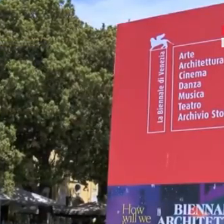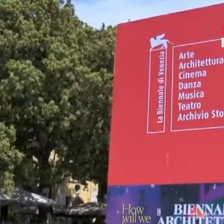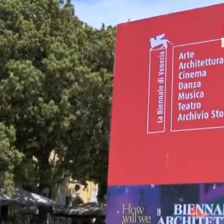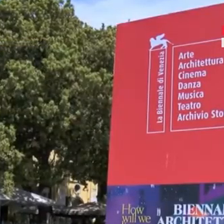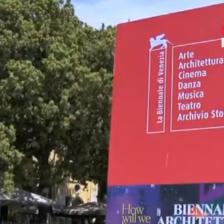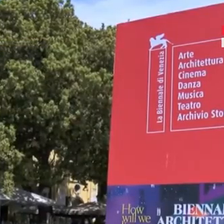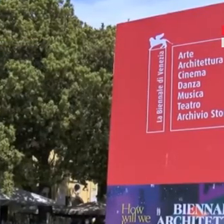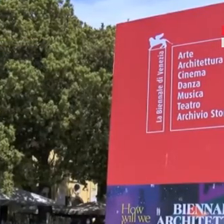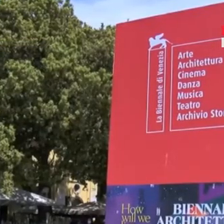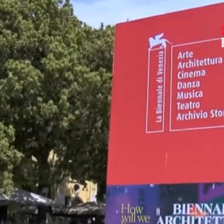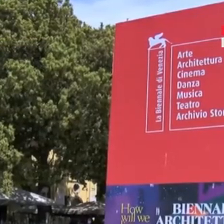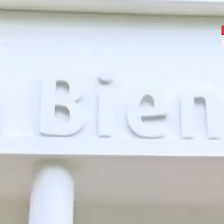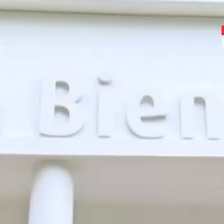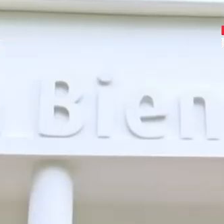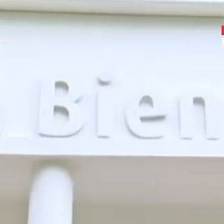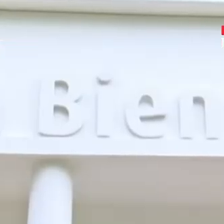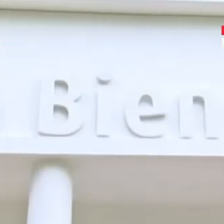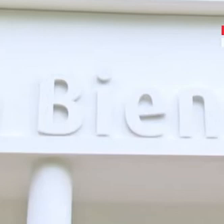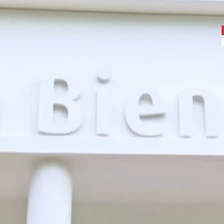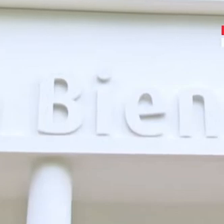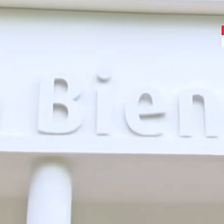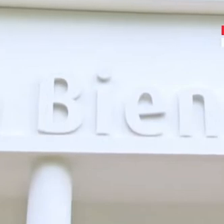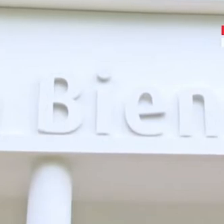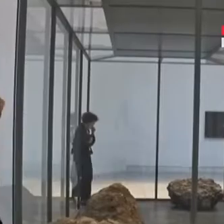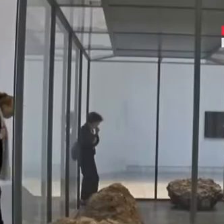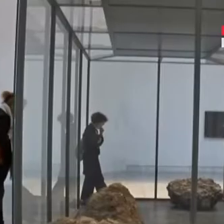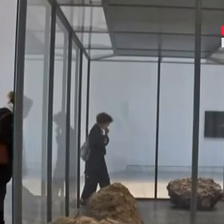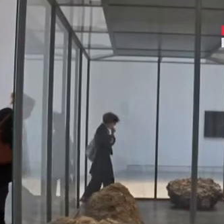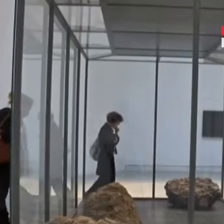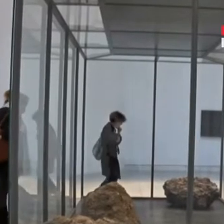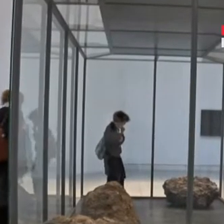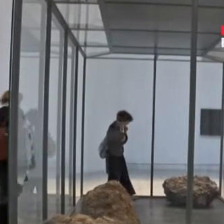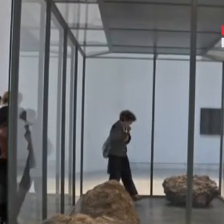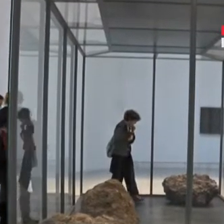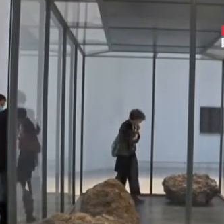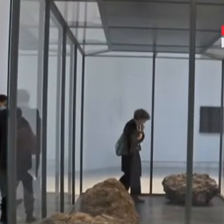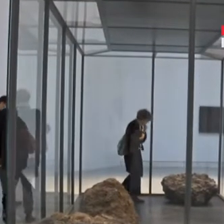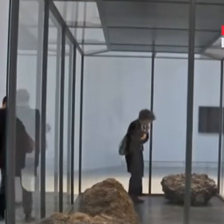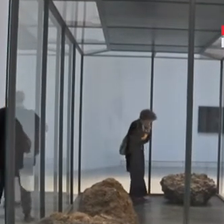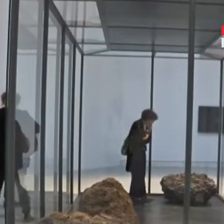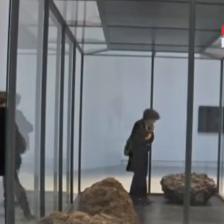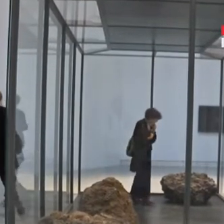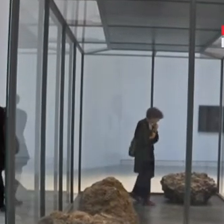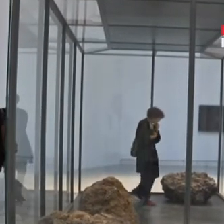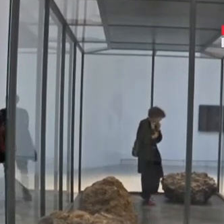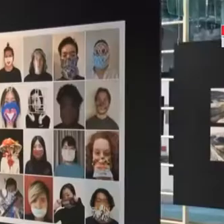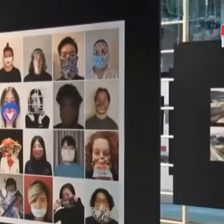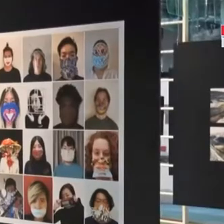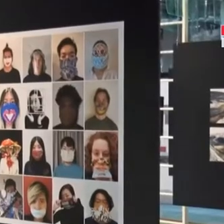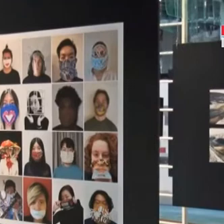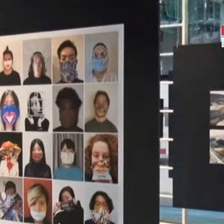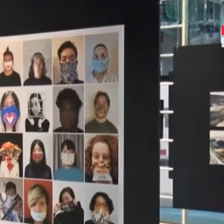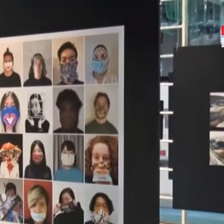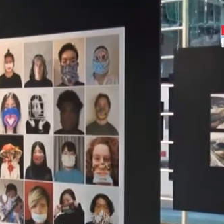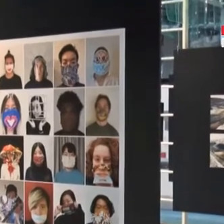Biennale Architettura e nel prossimo weekend l'apertura del Salone Nautico. Sono questi i primi segnali, ancora in fase iniziale, di